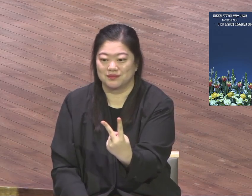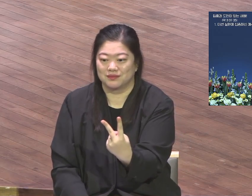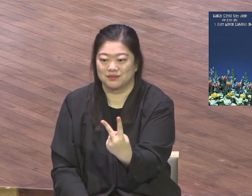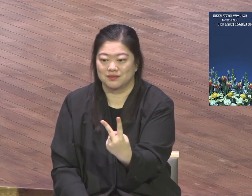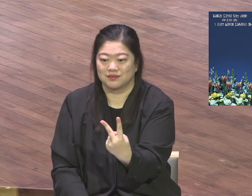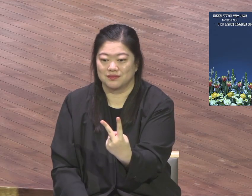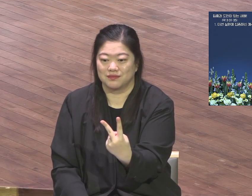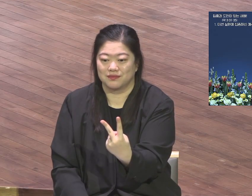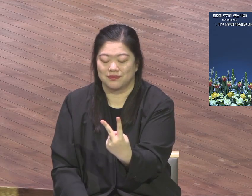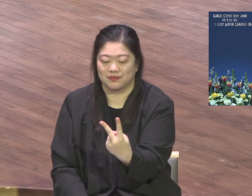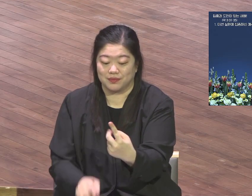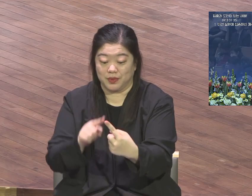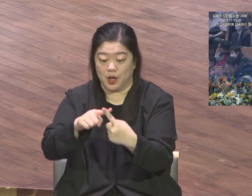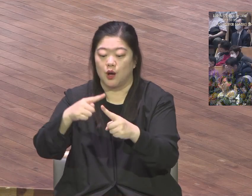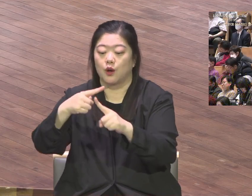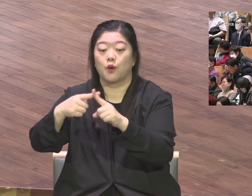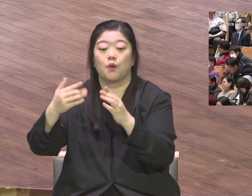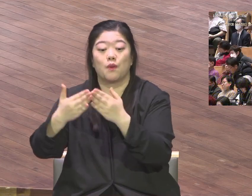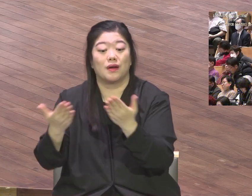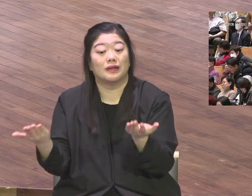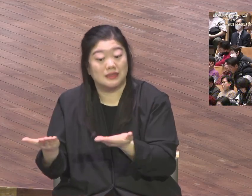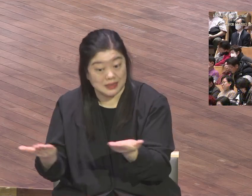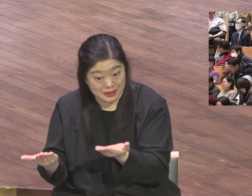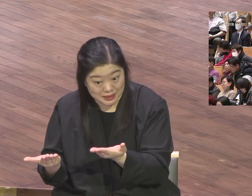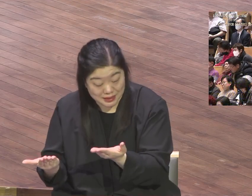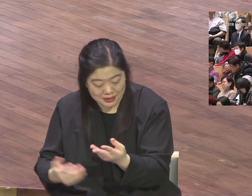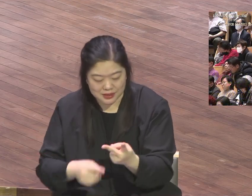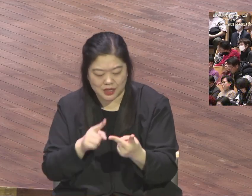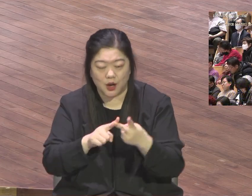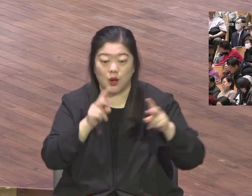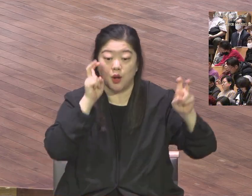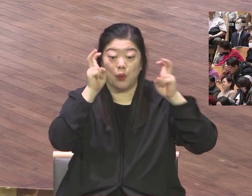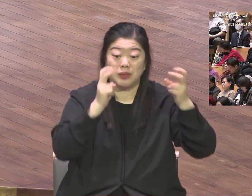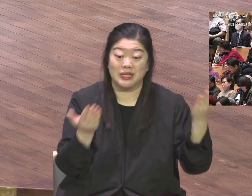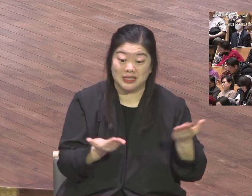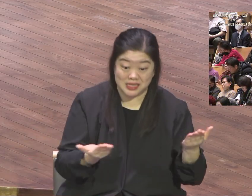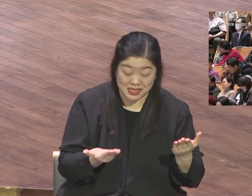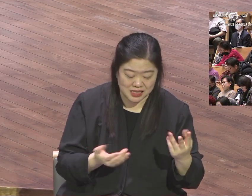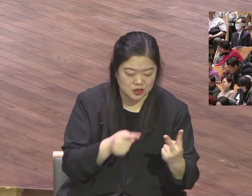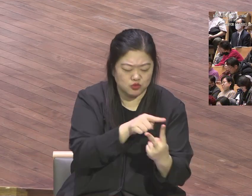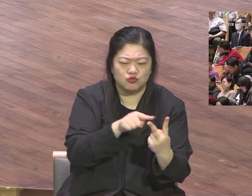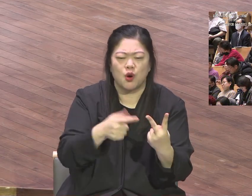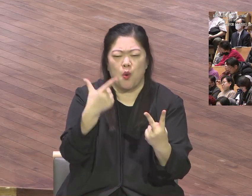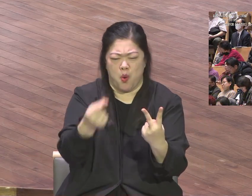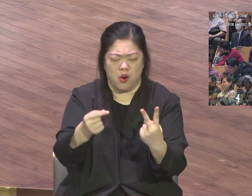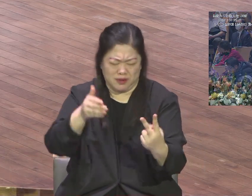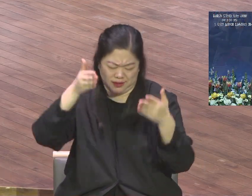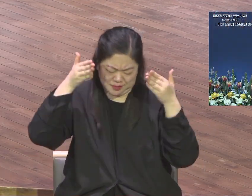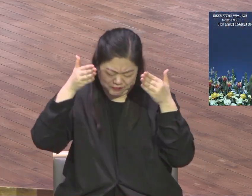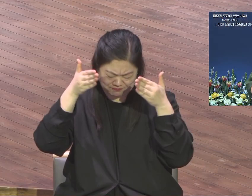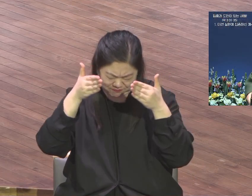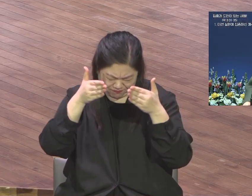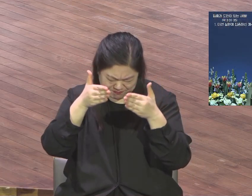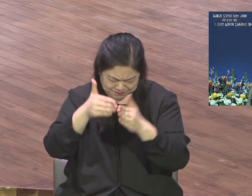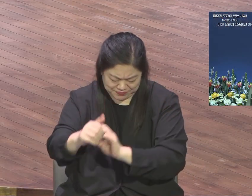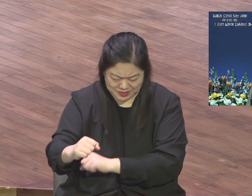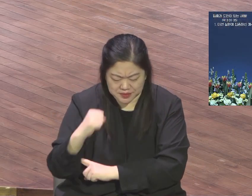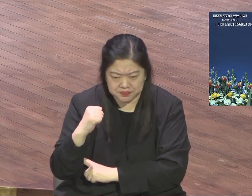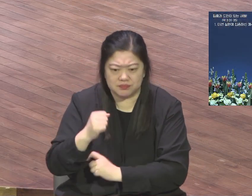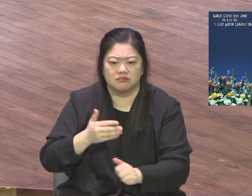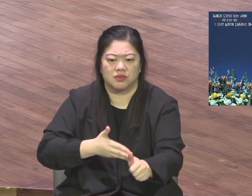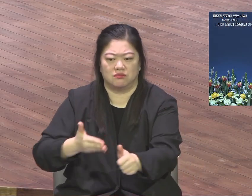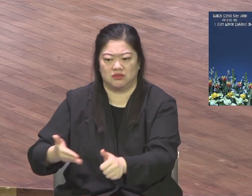여러분 업에도 한번 미쳐보시기 바랍니다. 영적으로 미치고 영적으로 생업 속에도 미치고